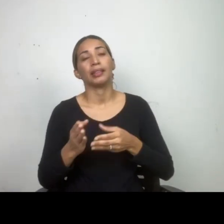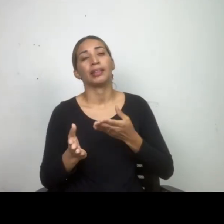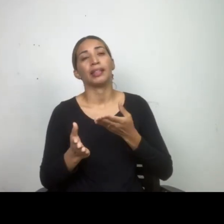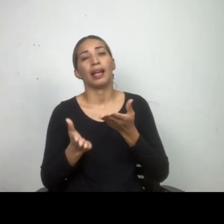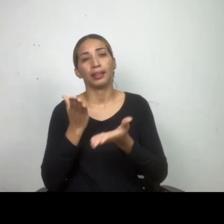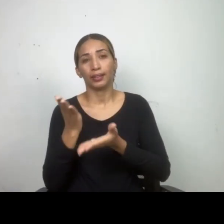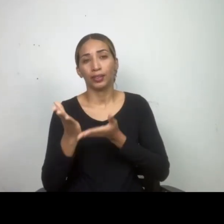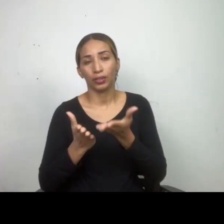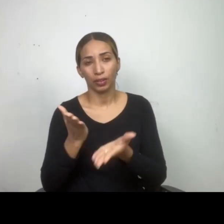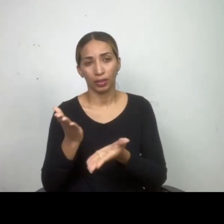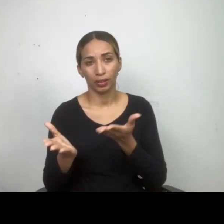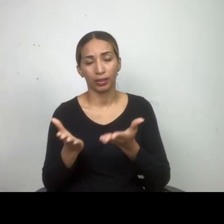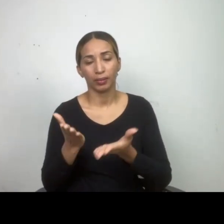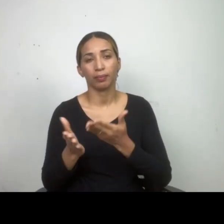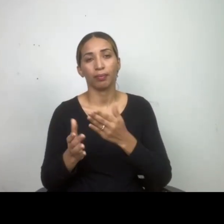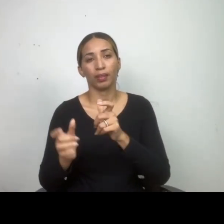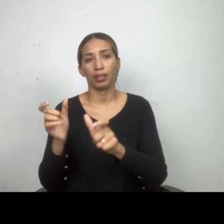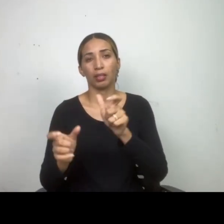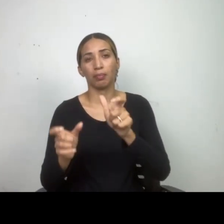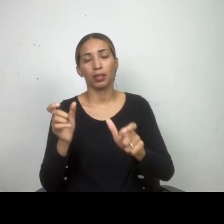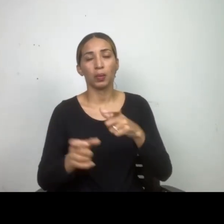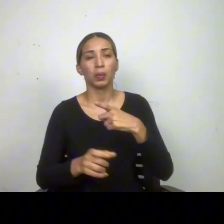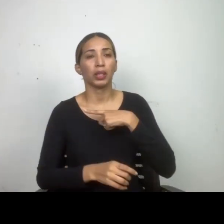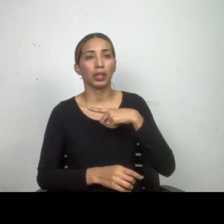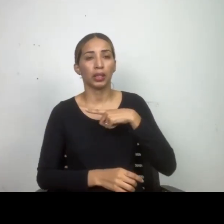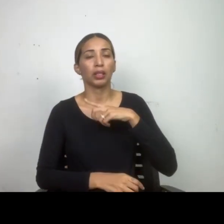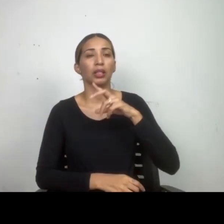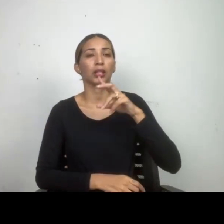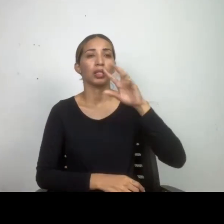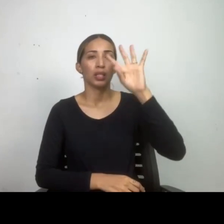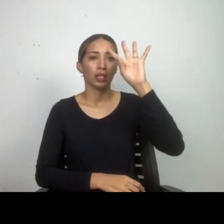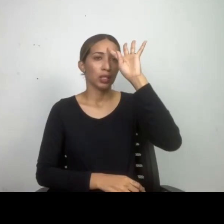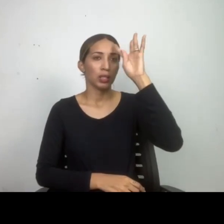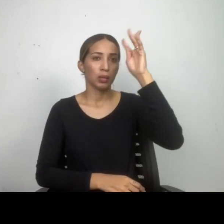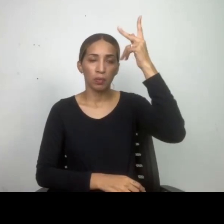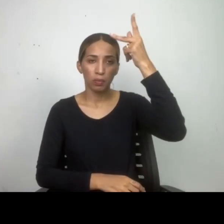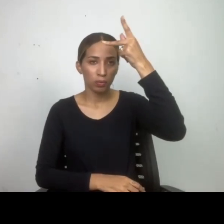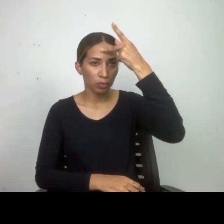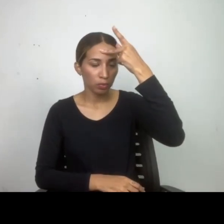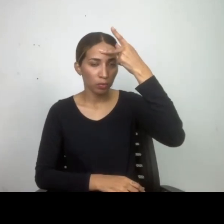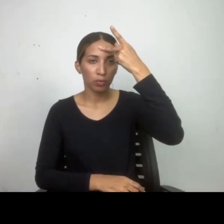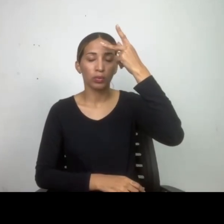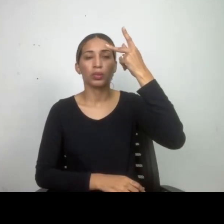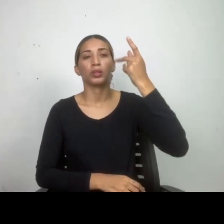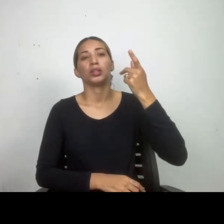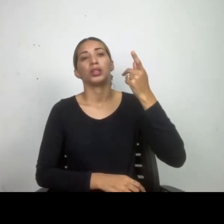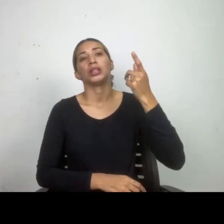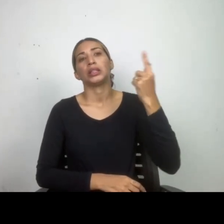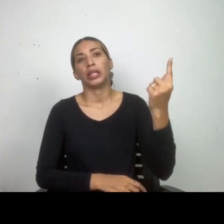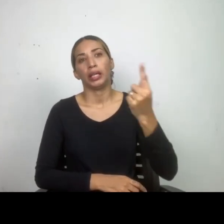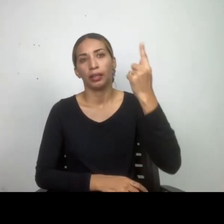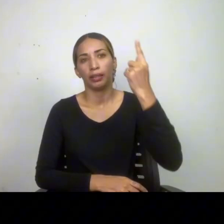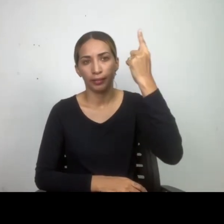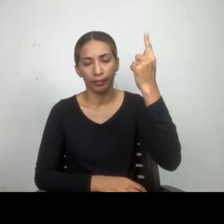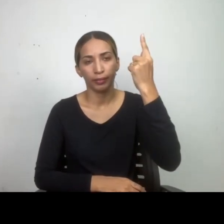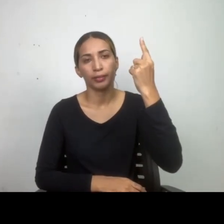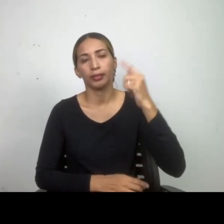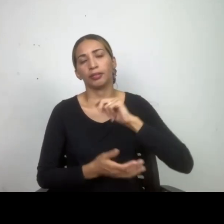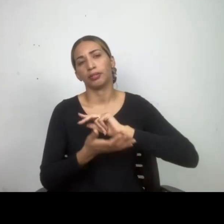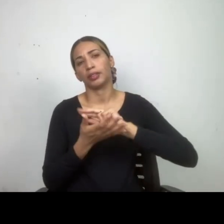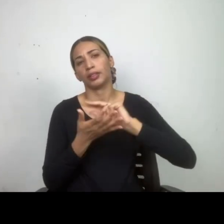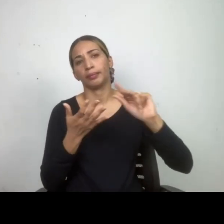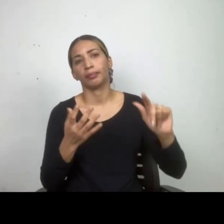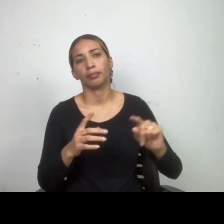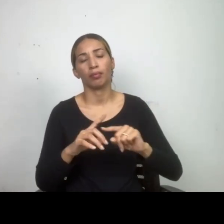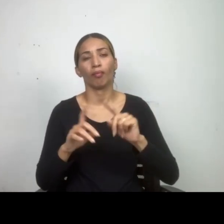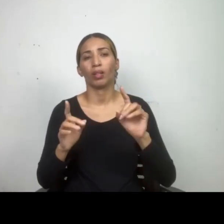né, pessoas com transtornos mentais graves, psicoses, neuroses graves e etc., né? Mas um modelo manicomial